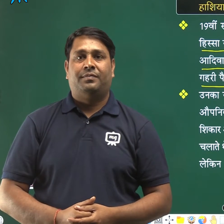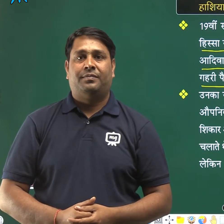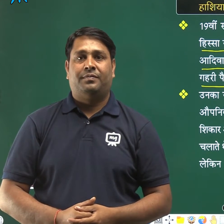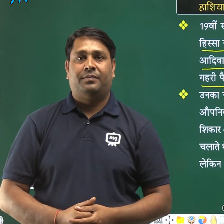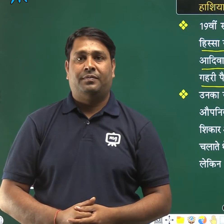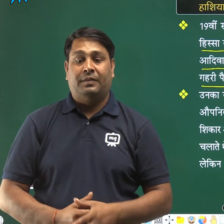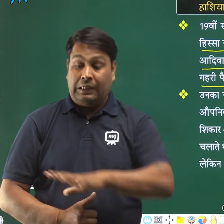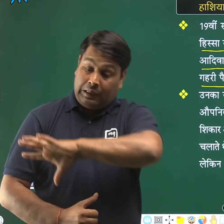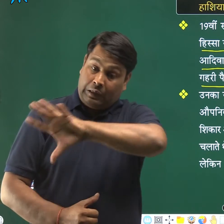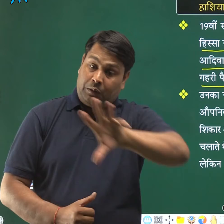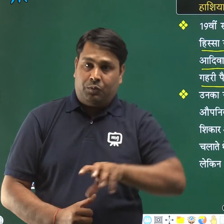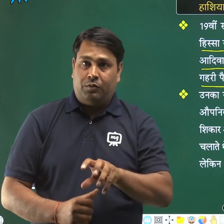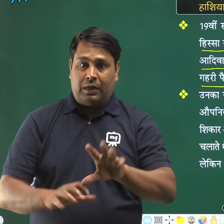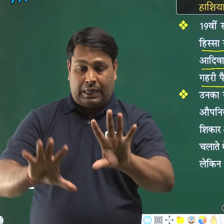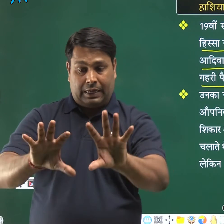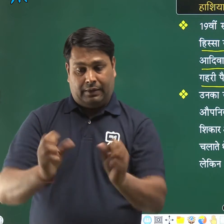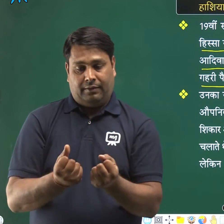पूरा नियंत्रण था।